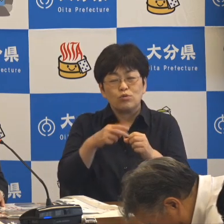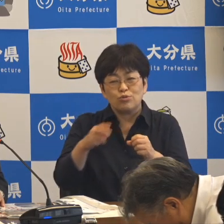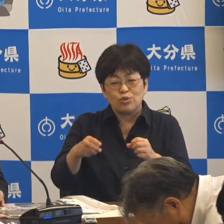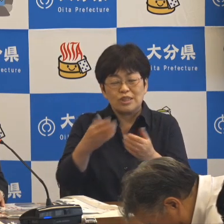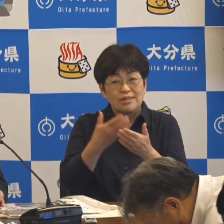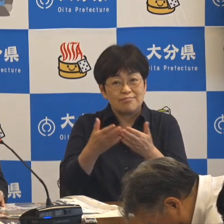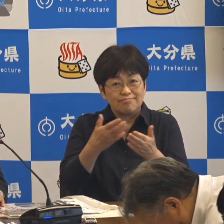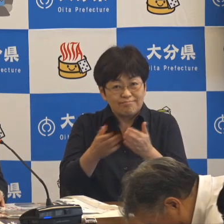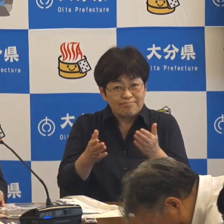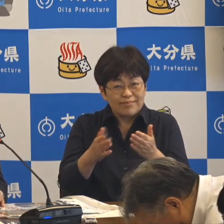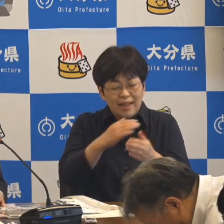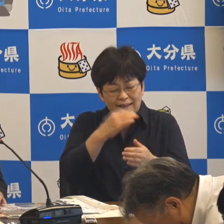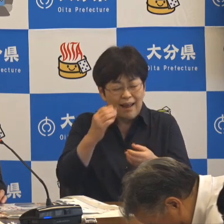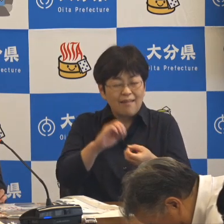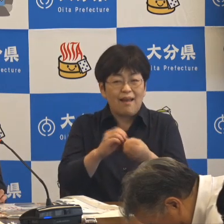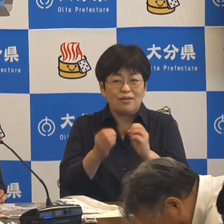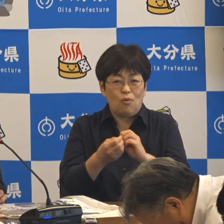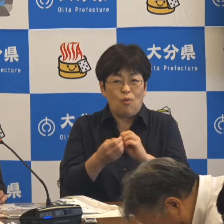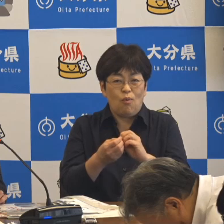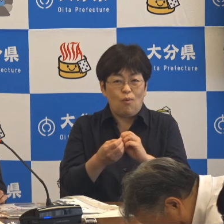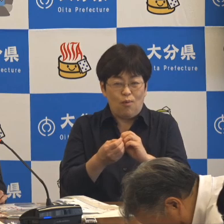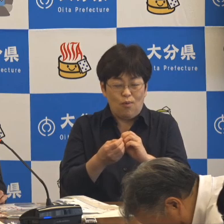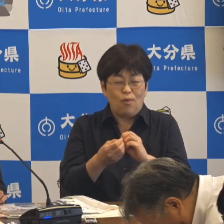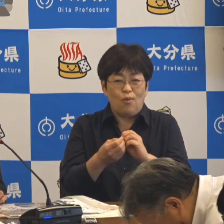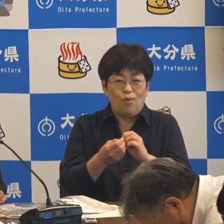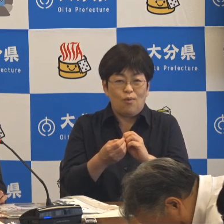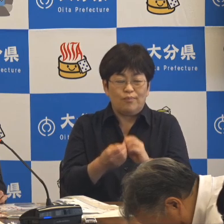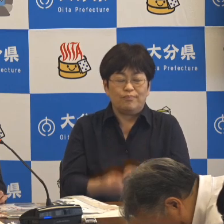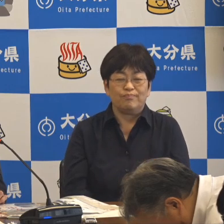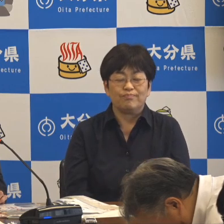感あふれる大胆な構図ということでありますけれども、